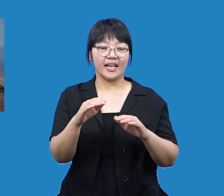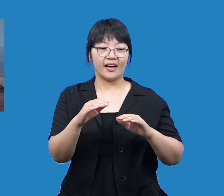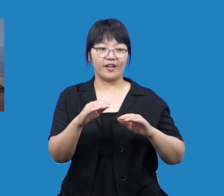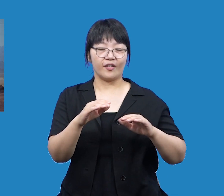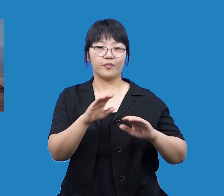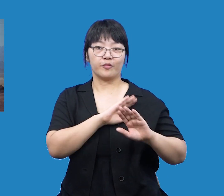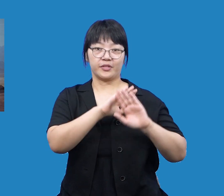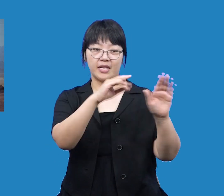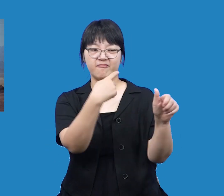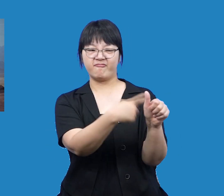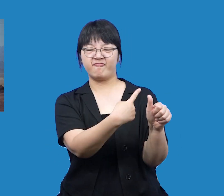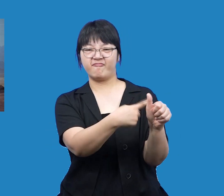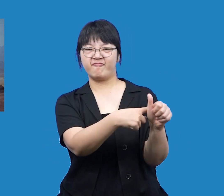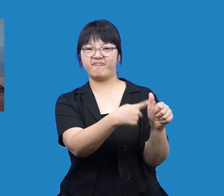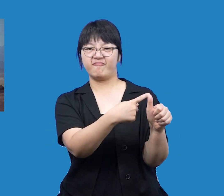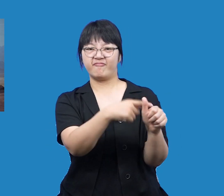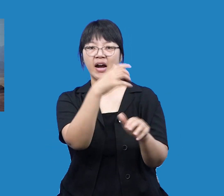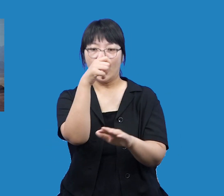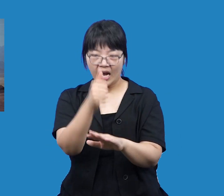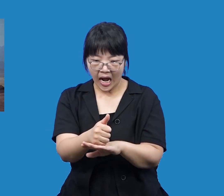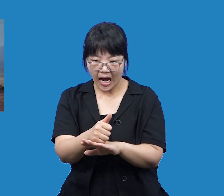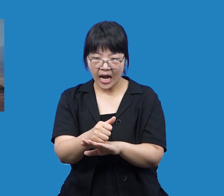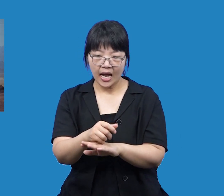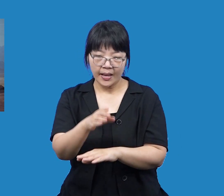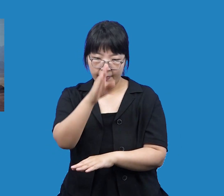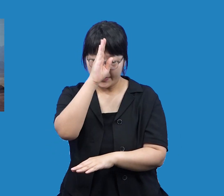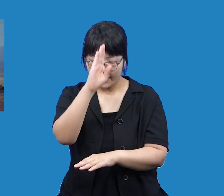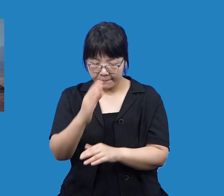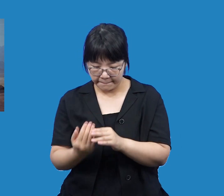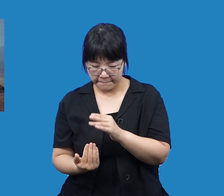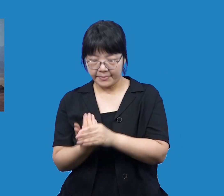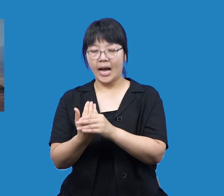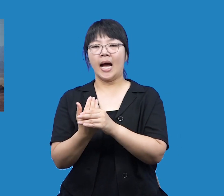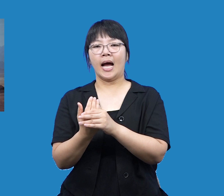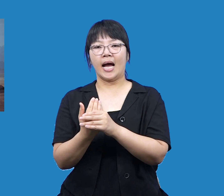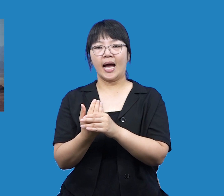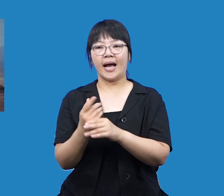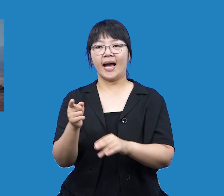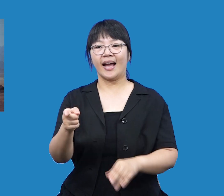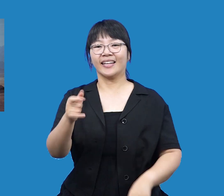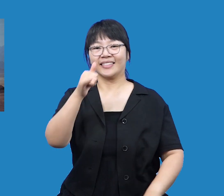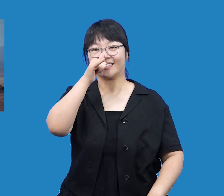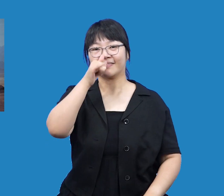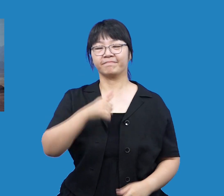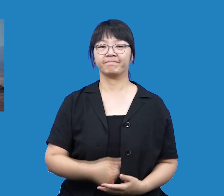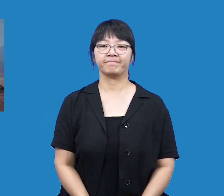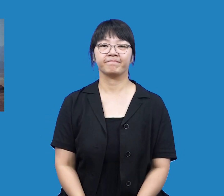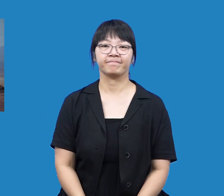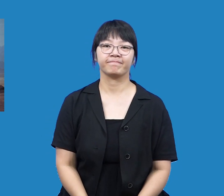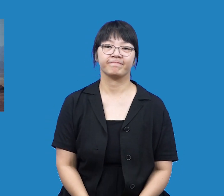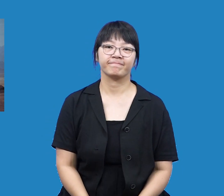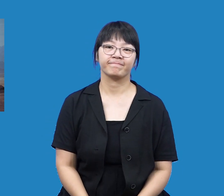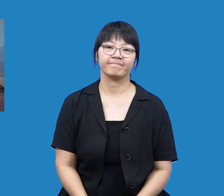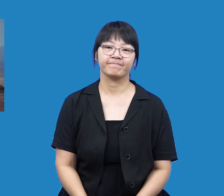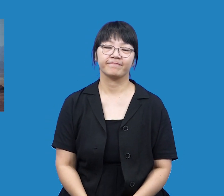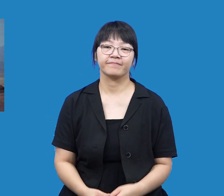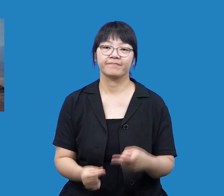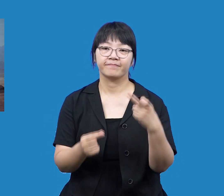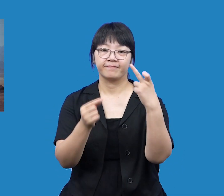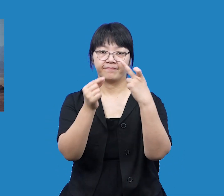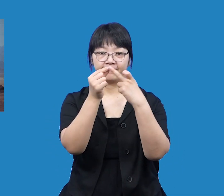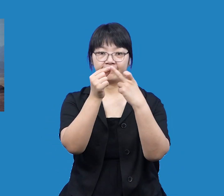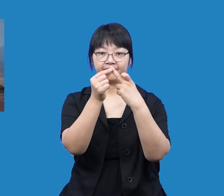위해서, 하나님의 공동체를 세우기 위해서 하나님이 개입하시고 그렇게 징계하신 것입니다. 자,